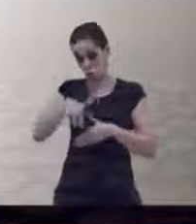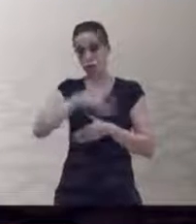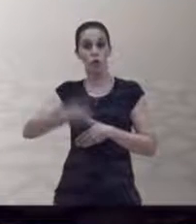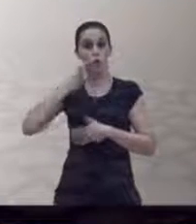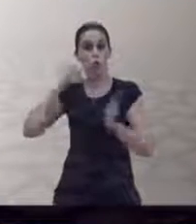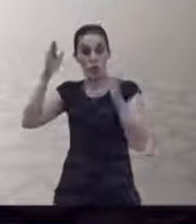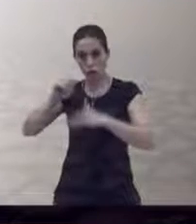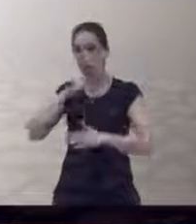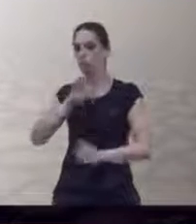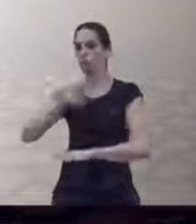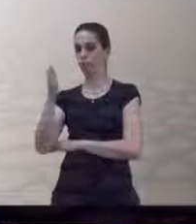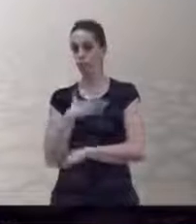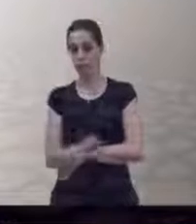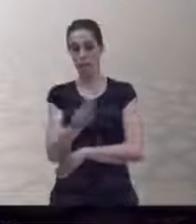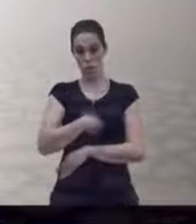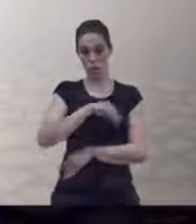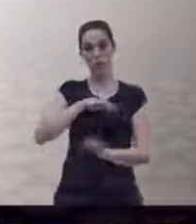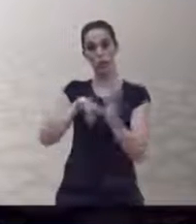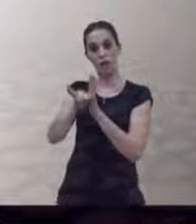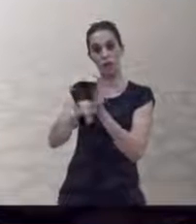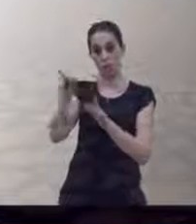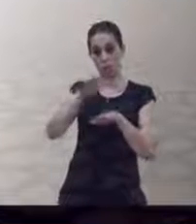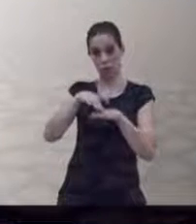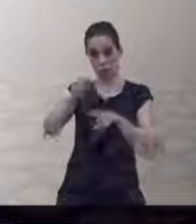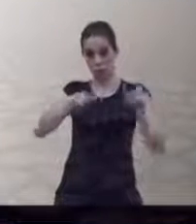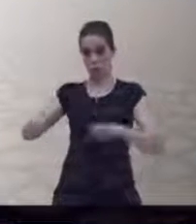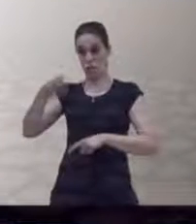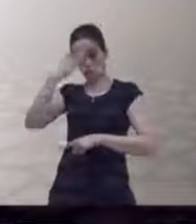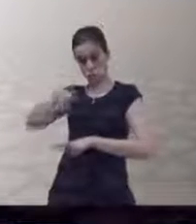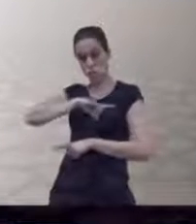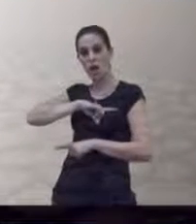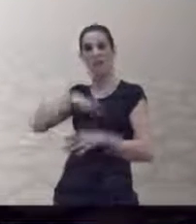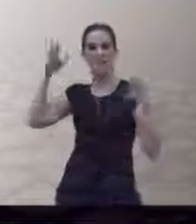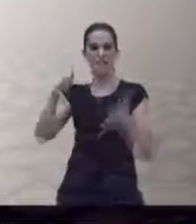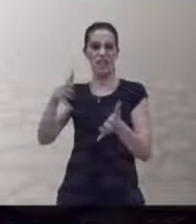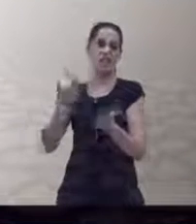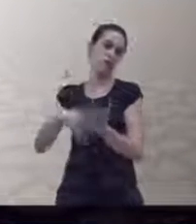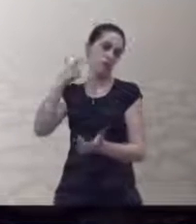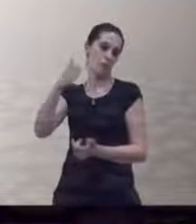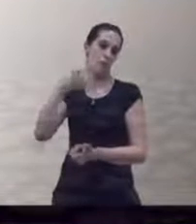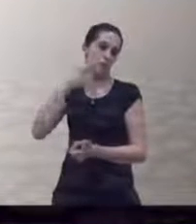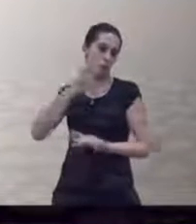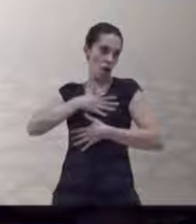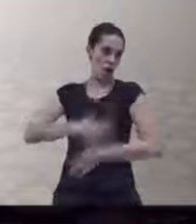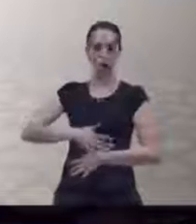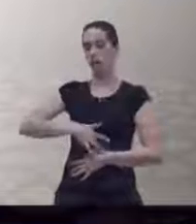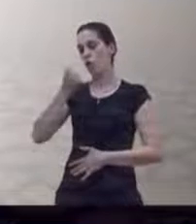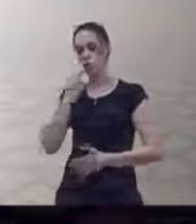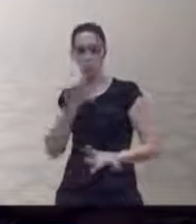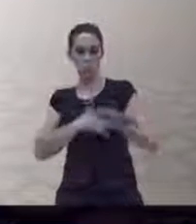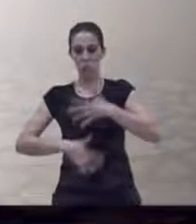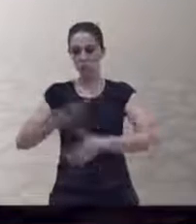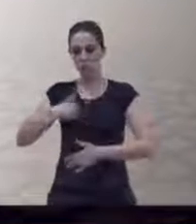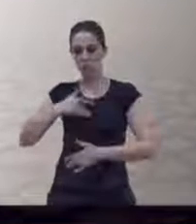acostumbradas a vivir y a luchar contra la sequía. En España y en el Guadiana, para todos quienes nos escuchan, la sequía es una vieja conocida. Hemos